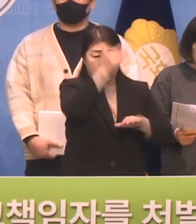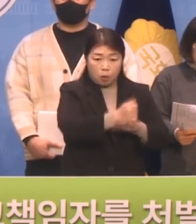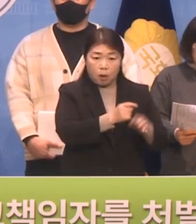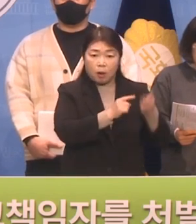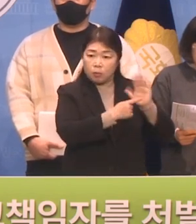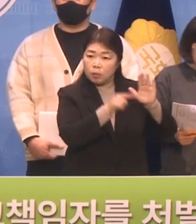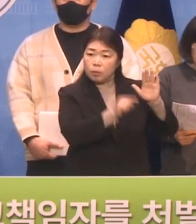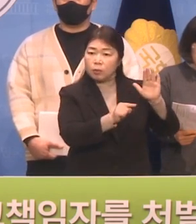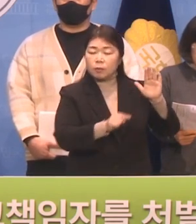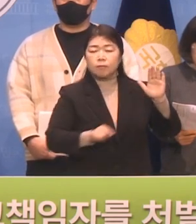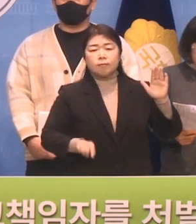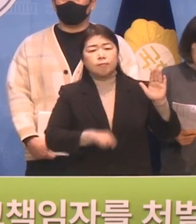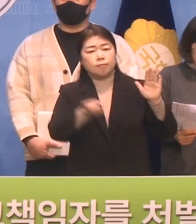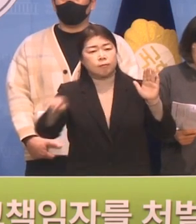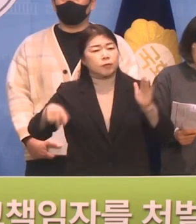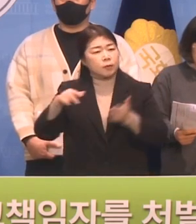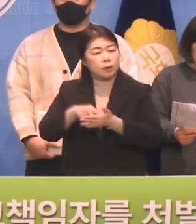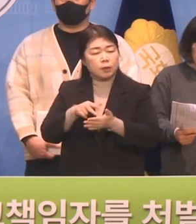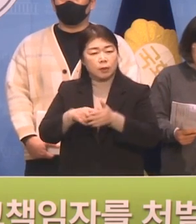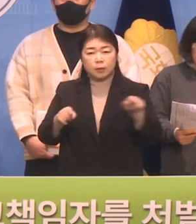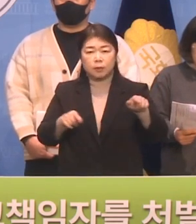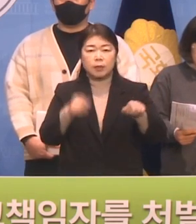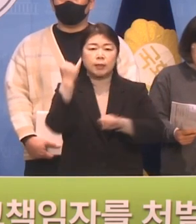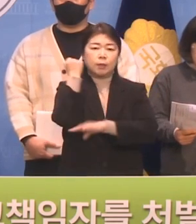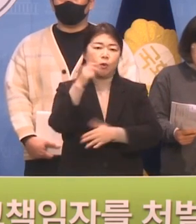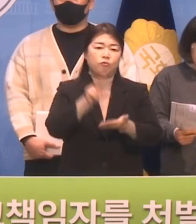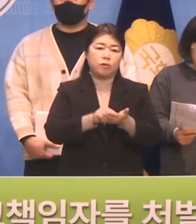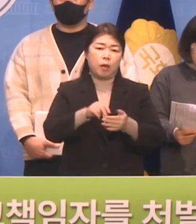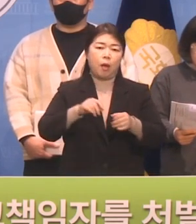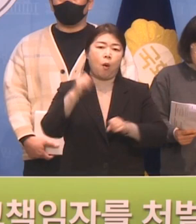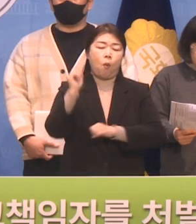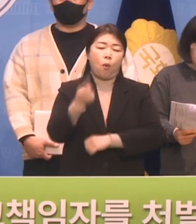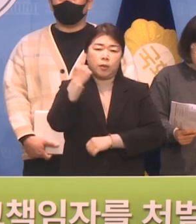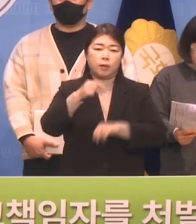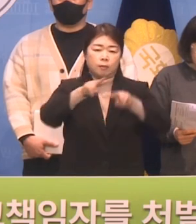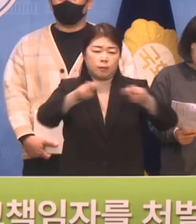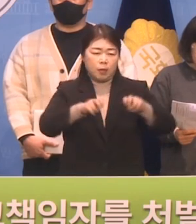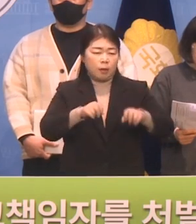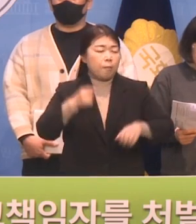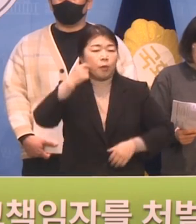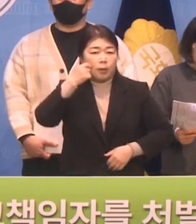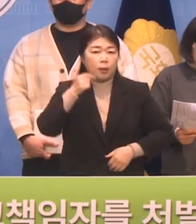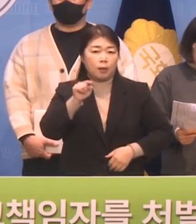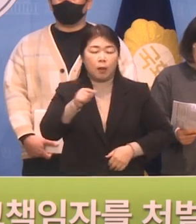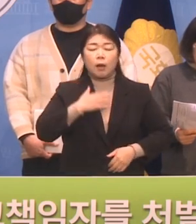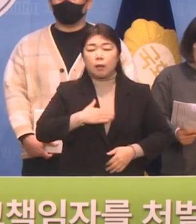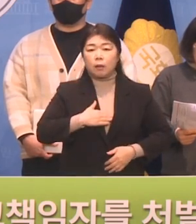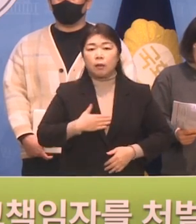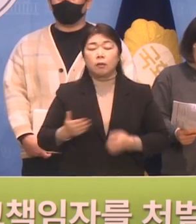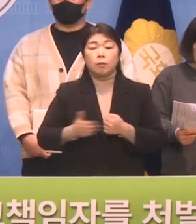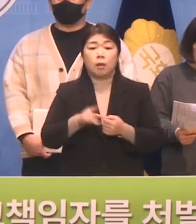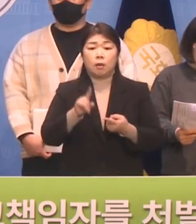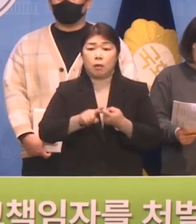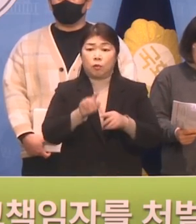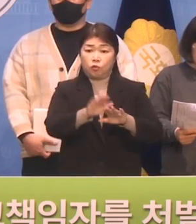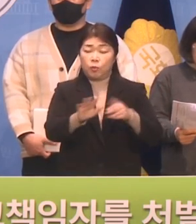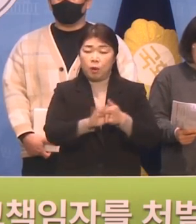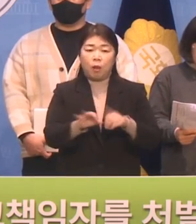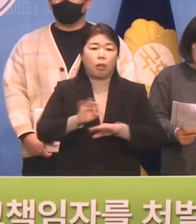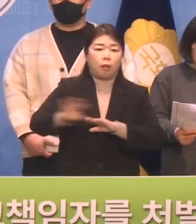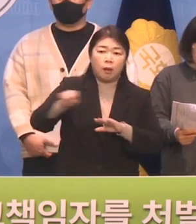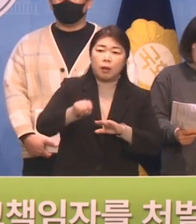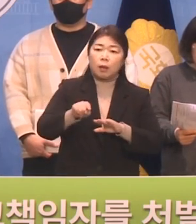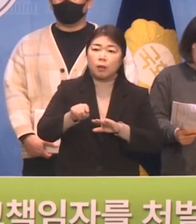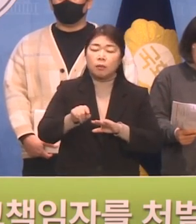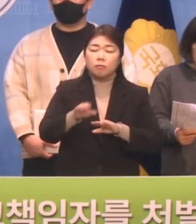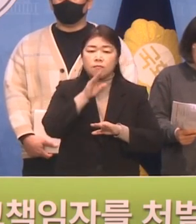결과로는 결코 참사의 구조적, 근본적 원인을 규명할 수 없다는 것이다. 이대로라면 결국 일선